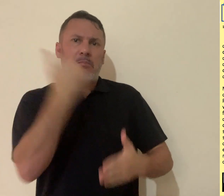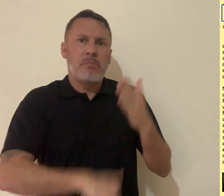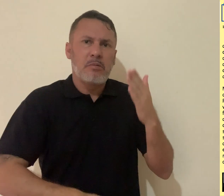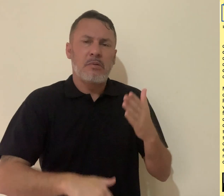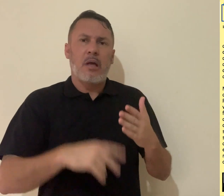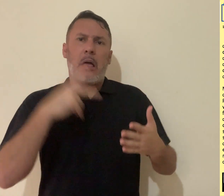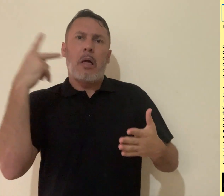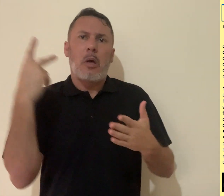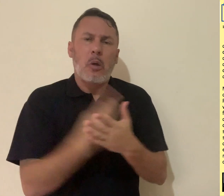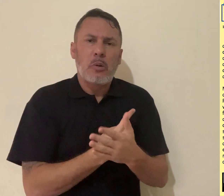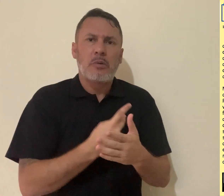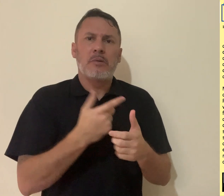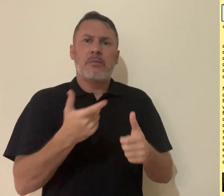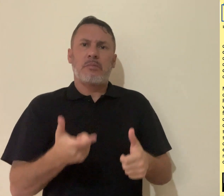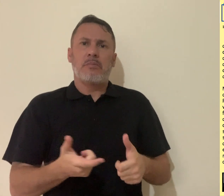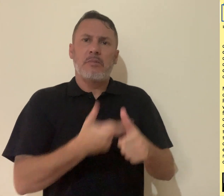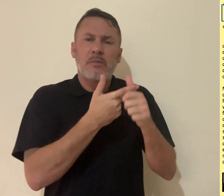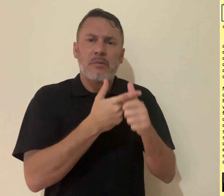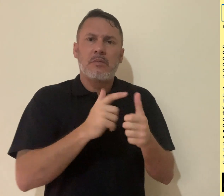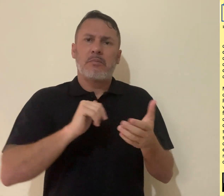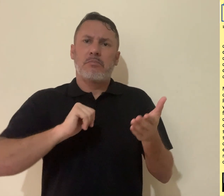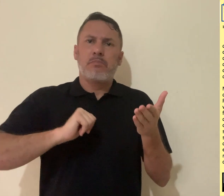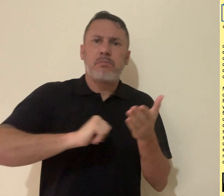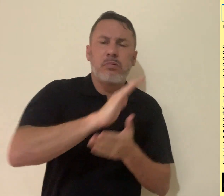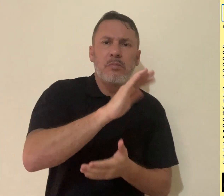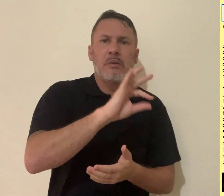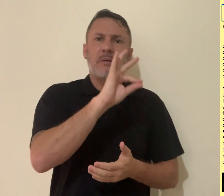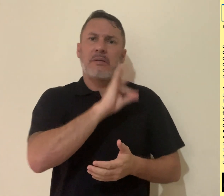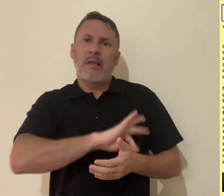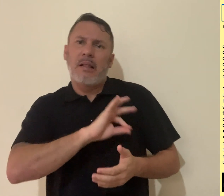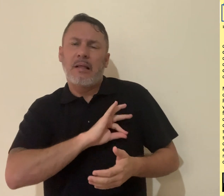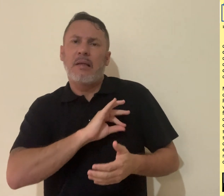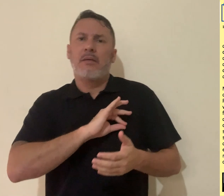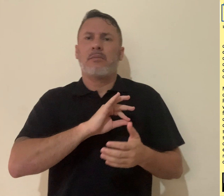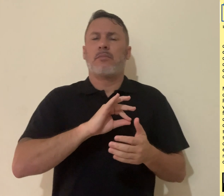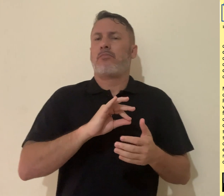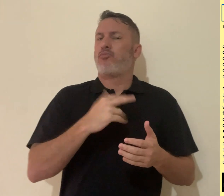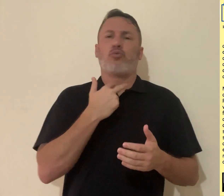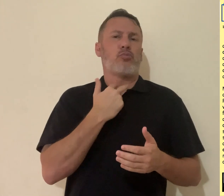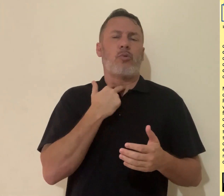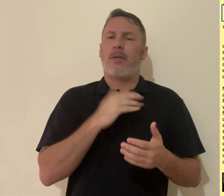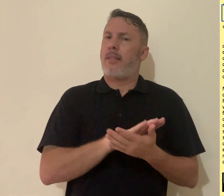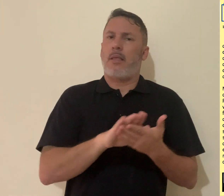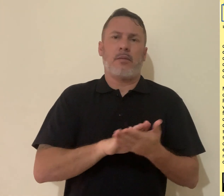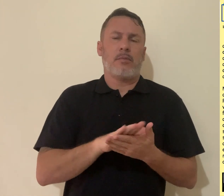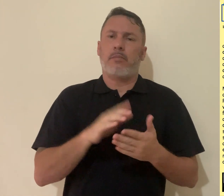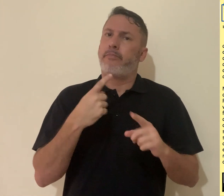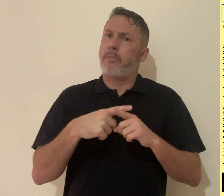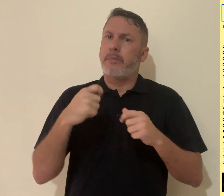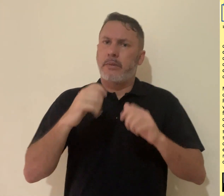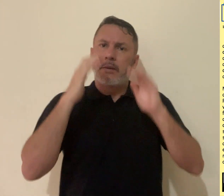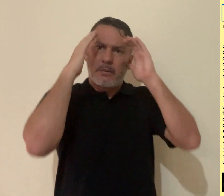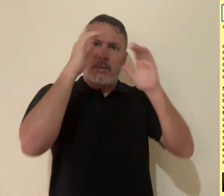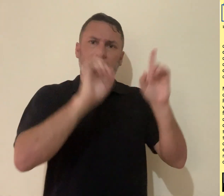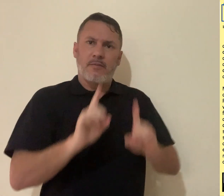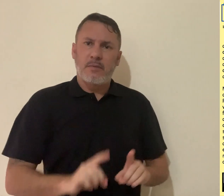considerados como justa motivação para a sanção disciplinar ou para o término de uma relação de emprego